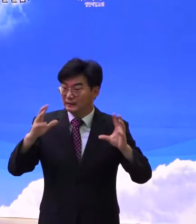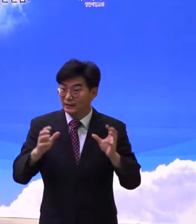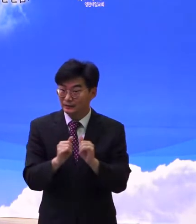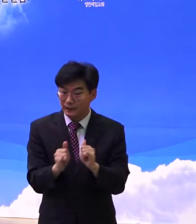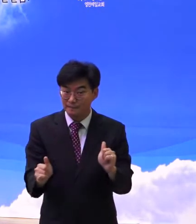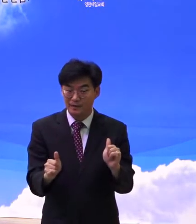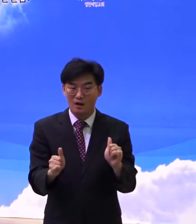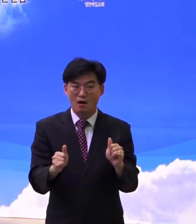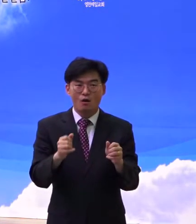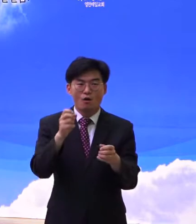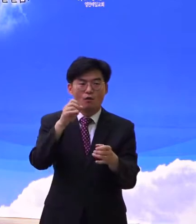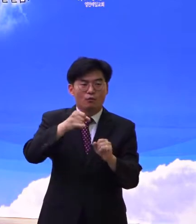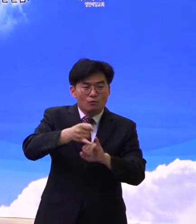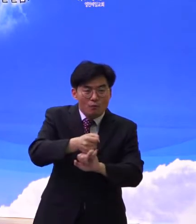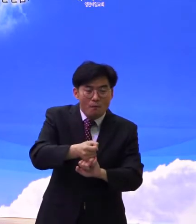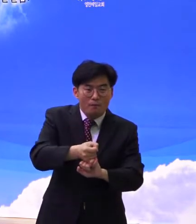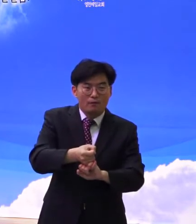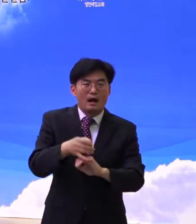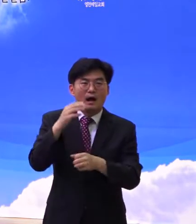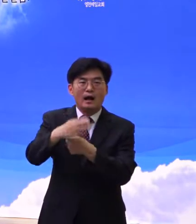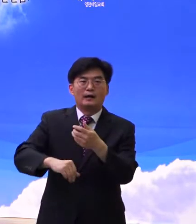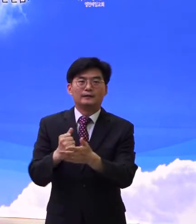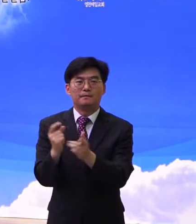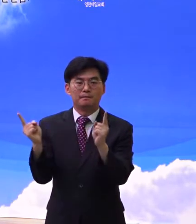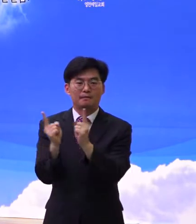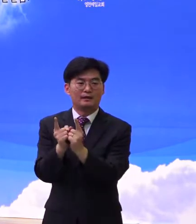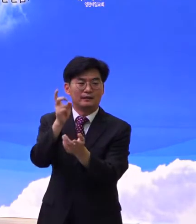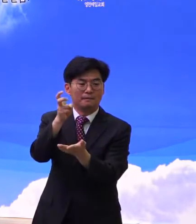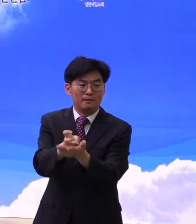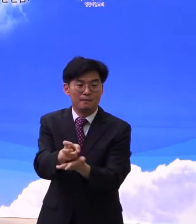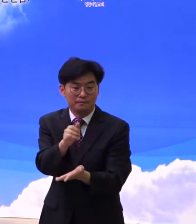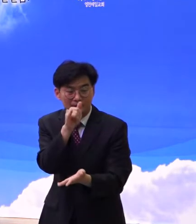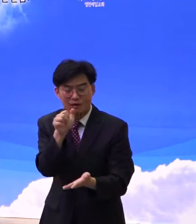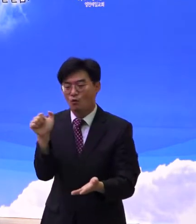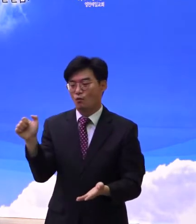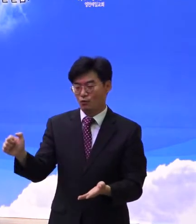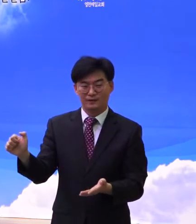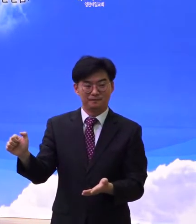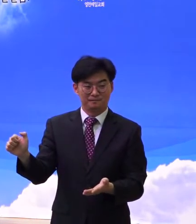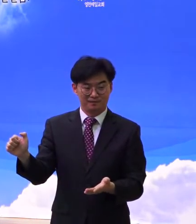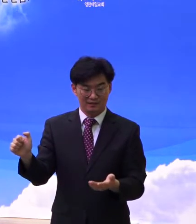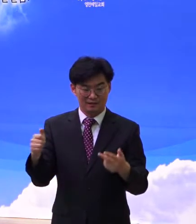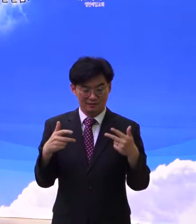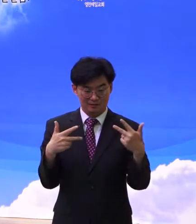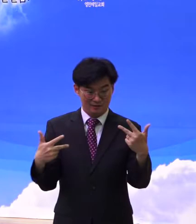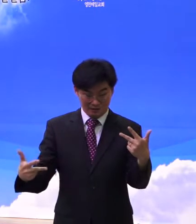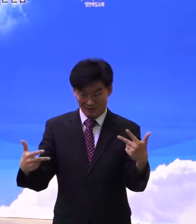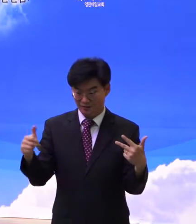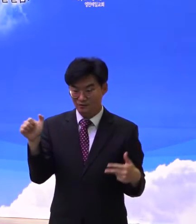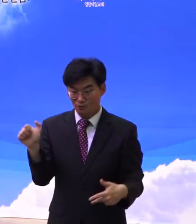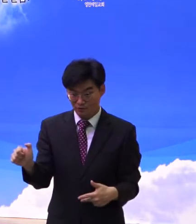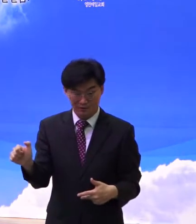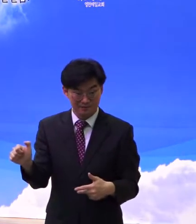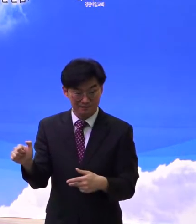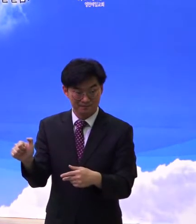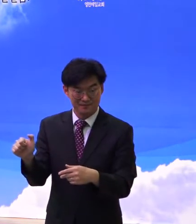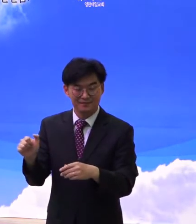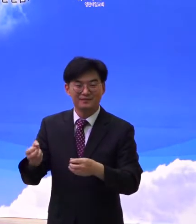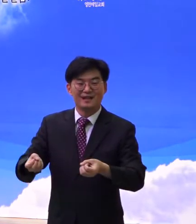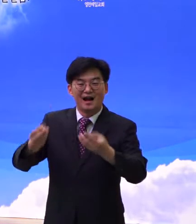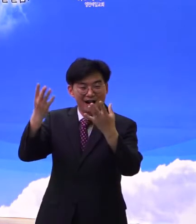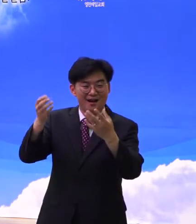중에 2번은 50일 상간에 있는 겁니다. 그래서 6월절 즈음이 되면 천하 각국에 흩어져